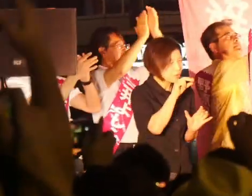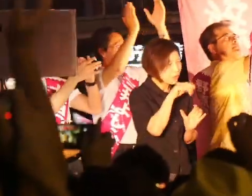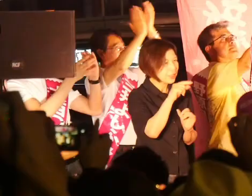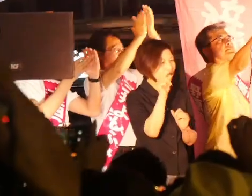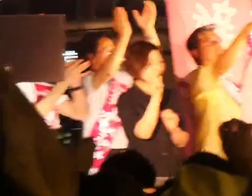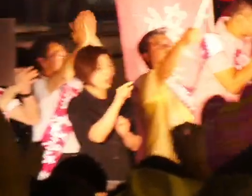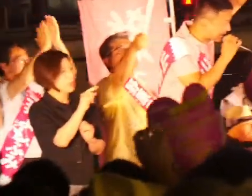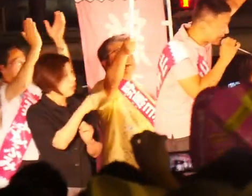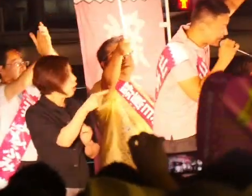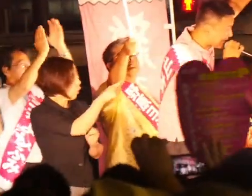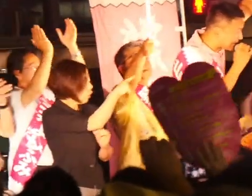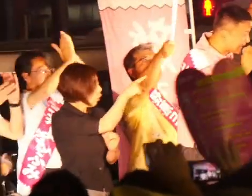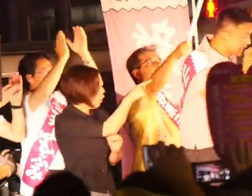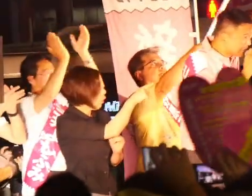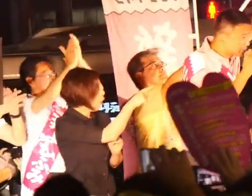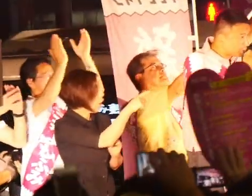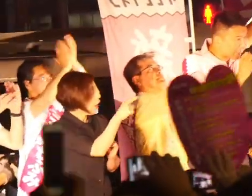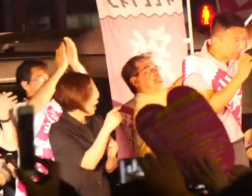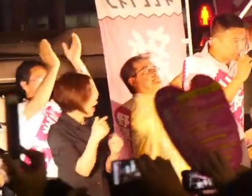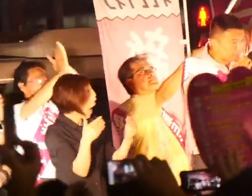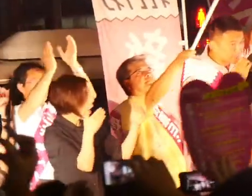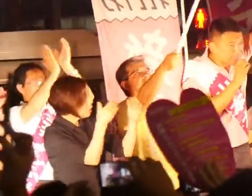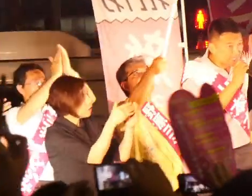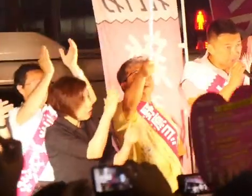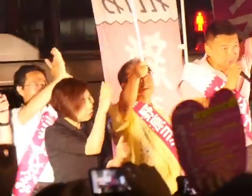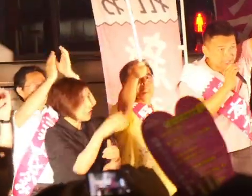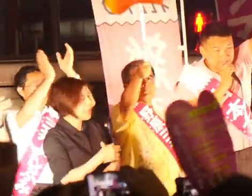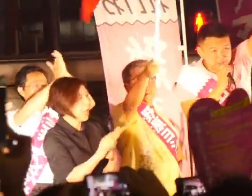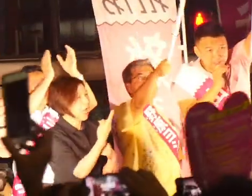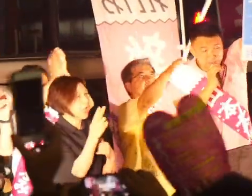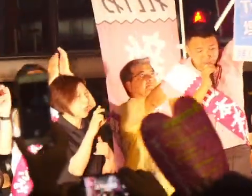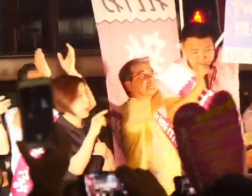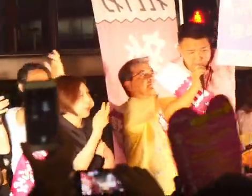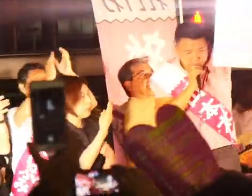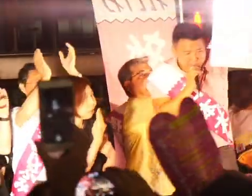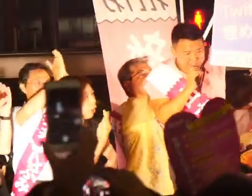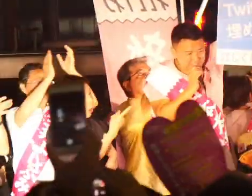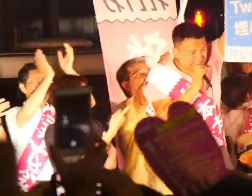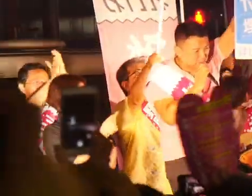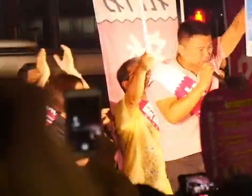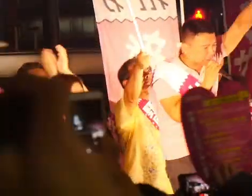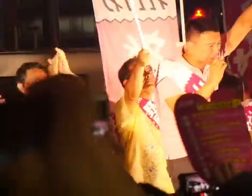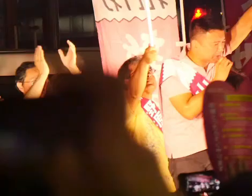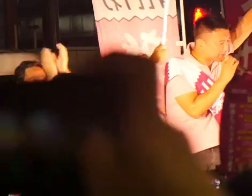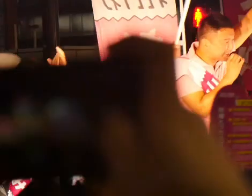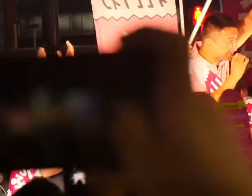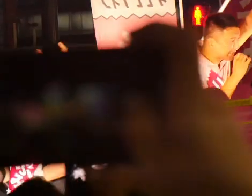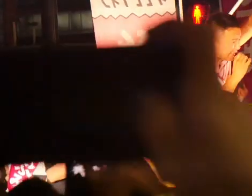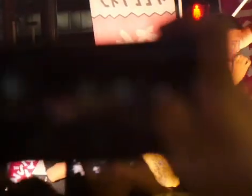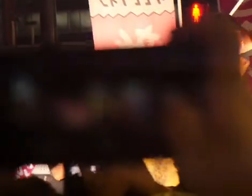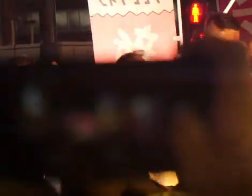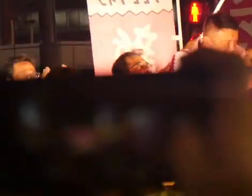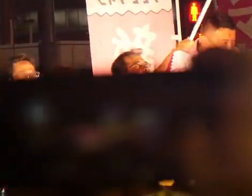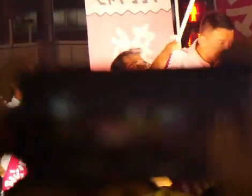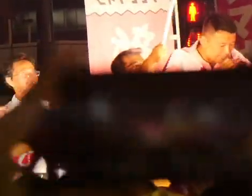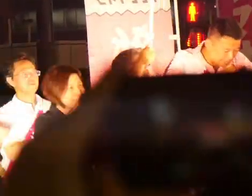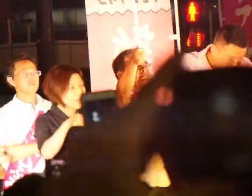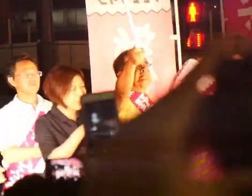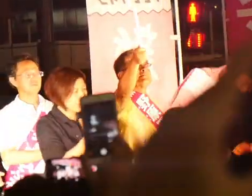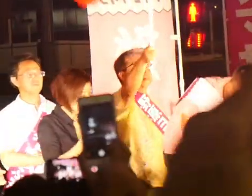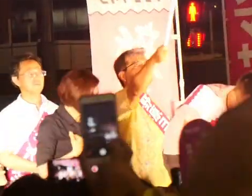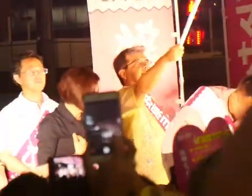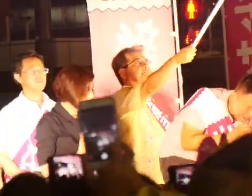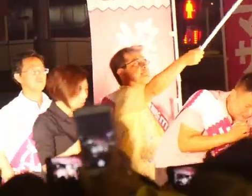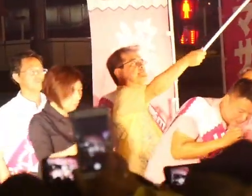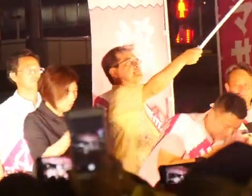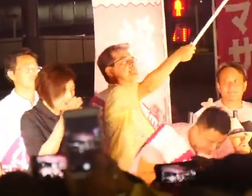このバナーをアクセスしていただきたい。トレンド、金をかけなくてもトレンドの1位に上げることができる、宣伝できるんです。ありがとう